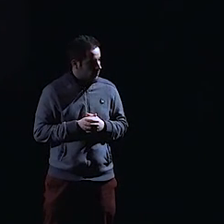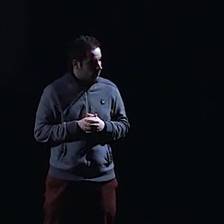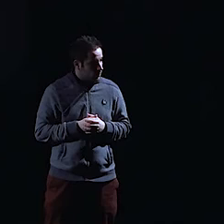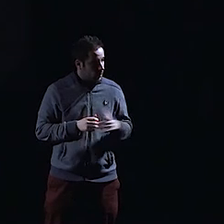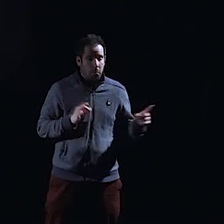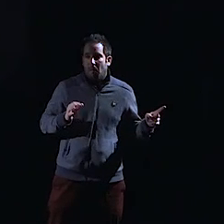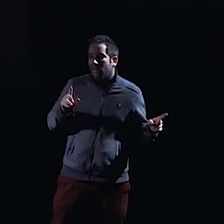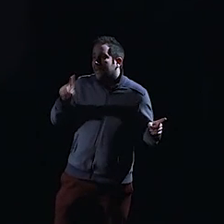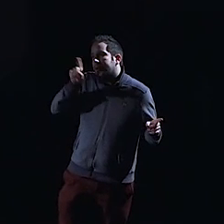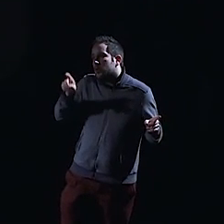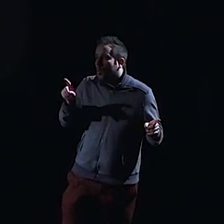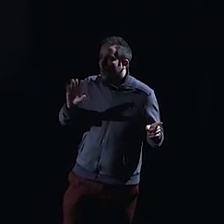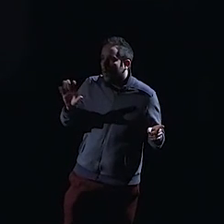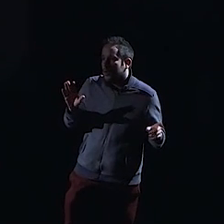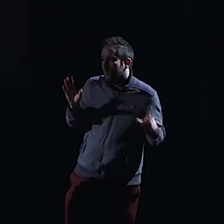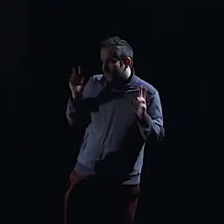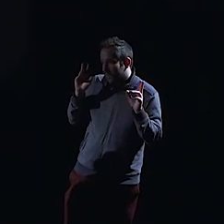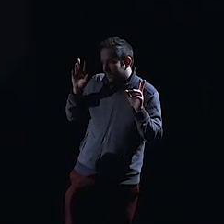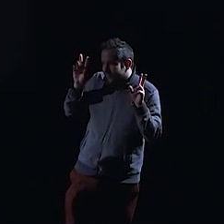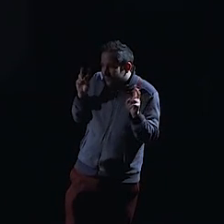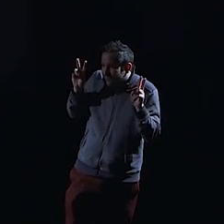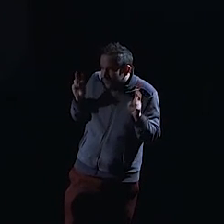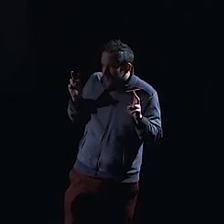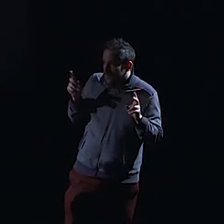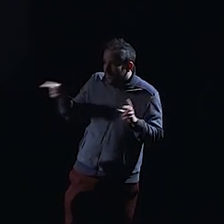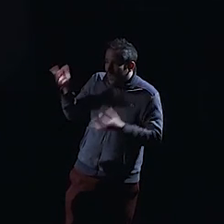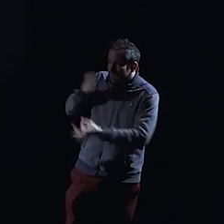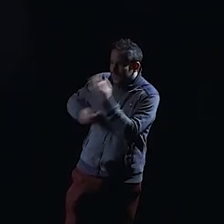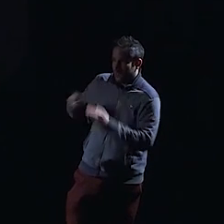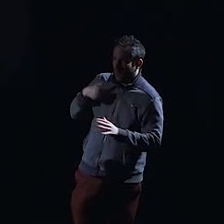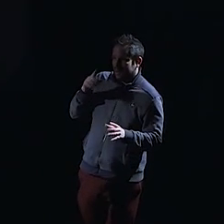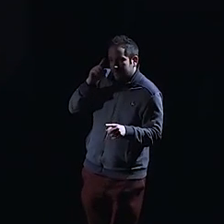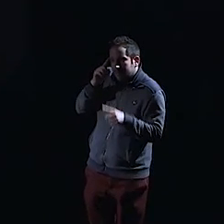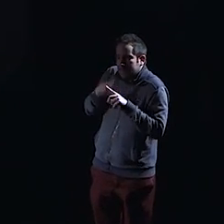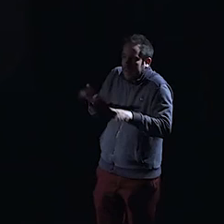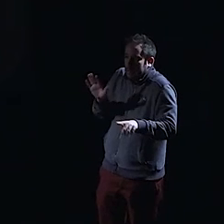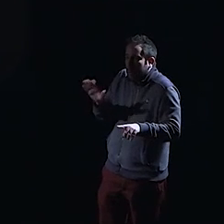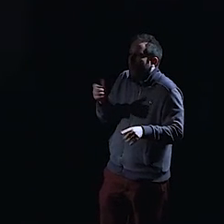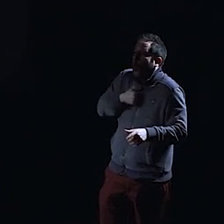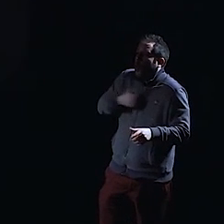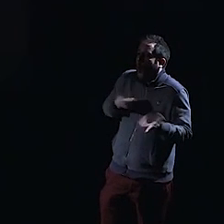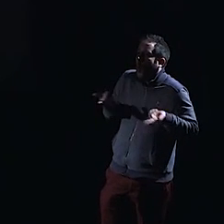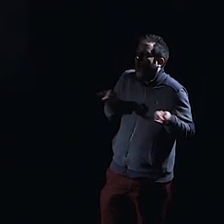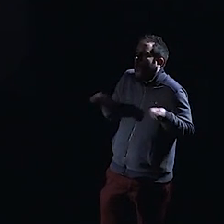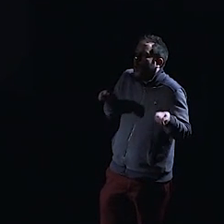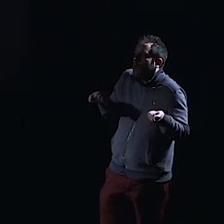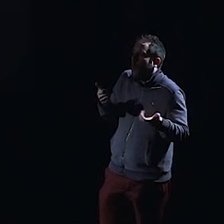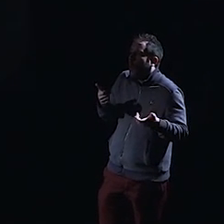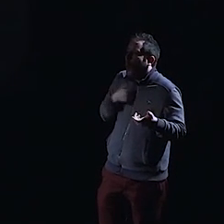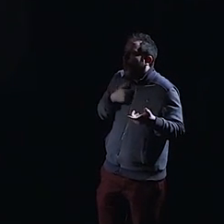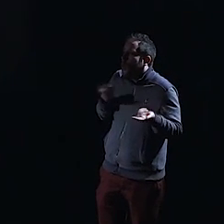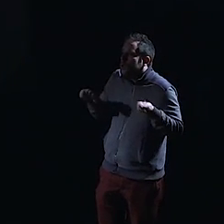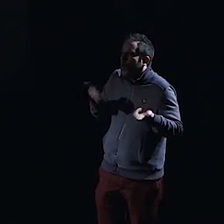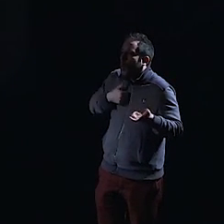Oui, c'est pas vraiment une question, c'est un bémol par rapport à ce que tu dis, enfin l'autorégulation et